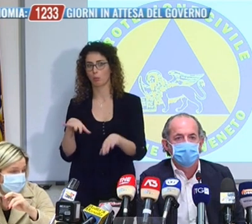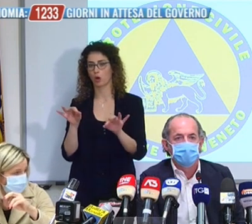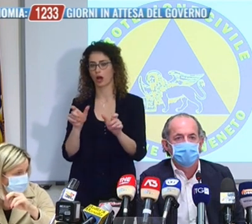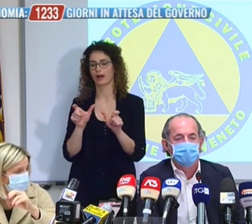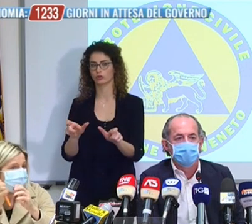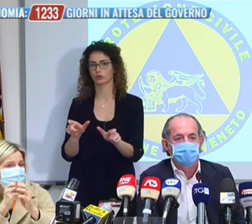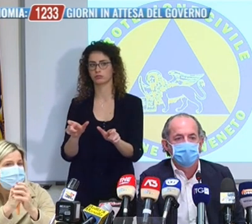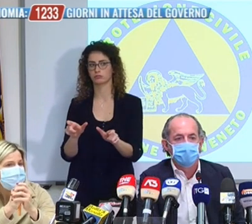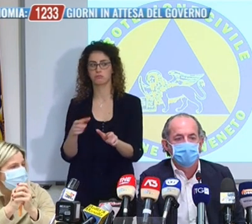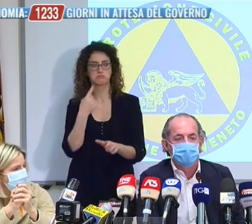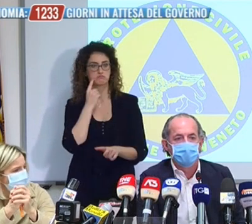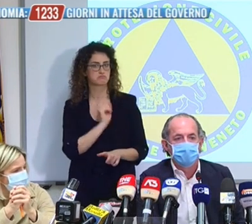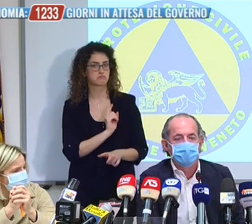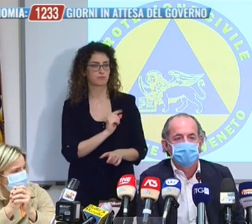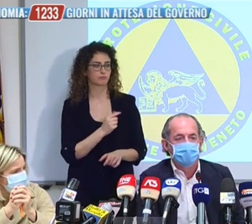giorni.